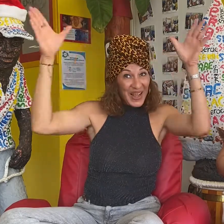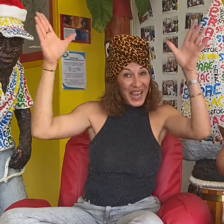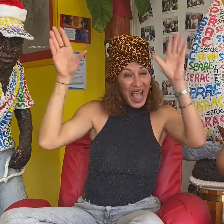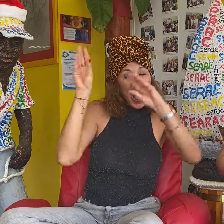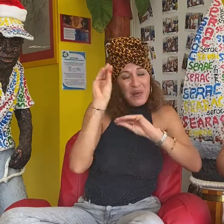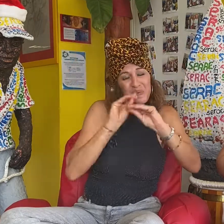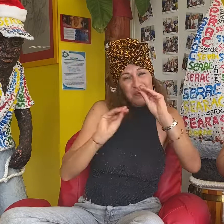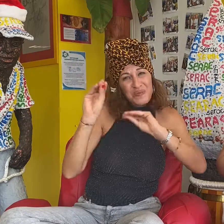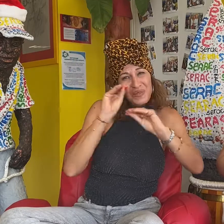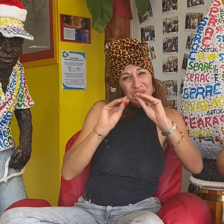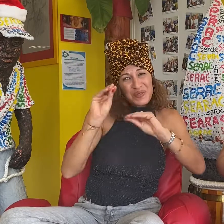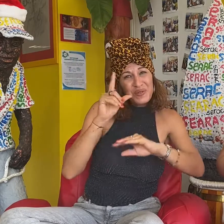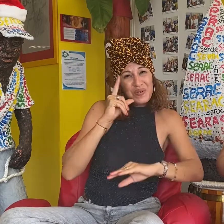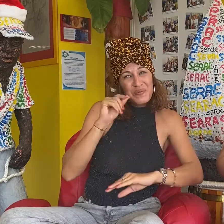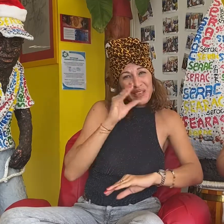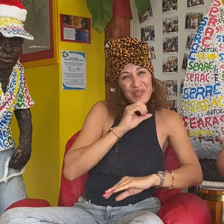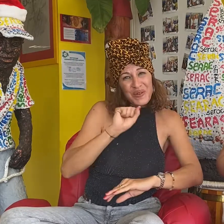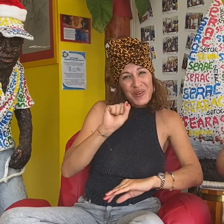Bisous!